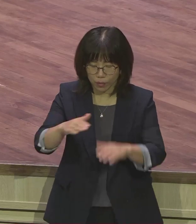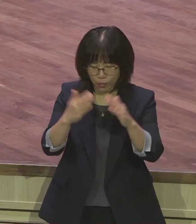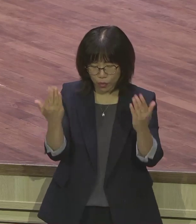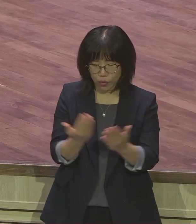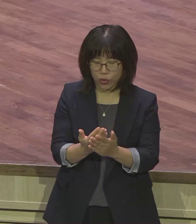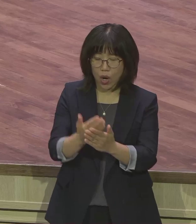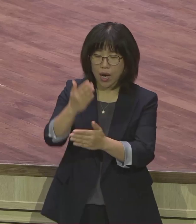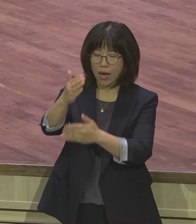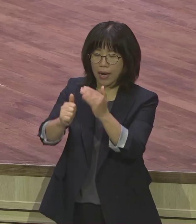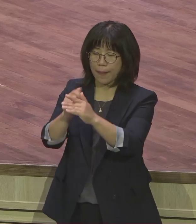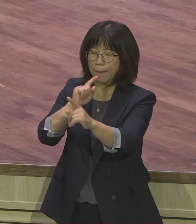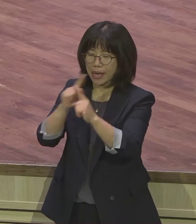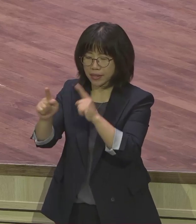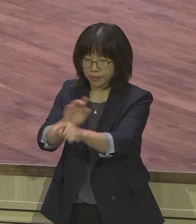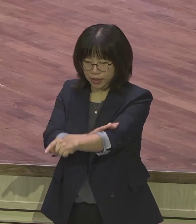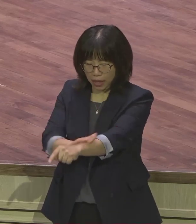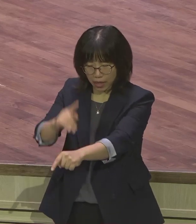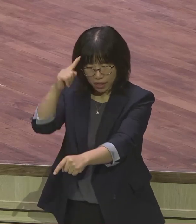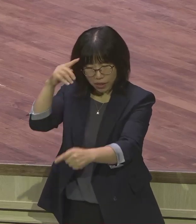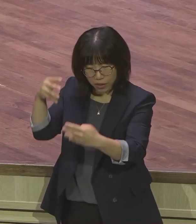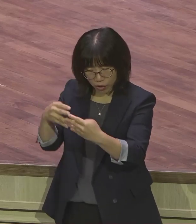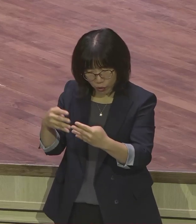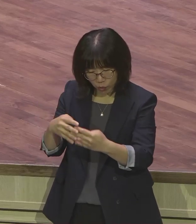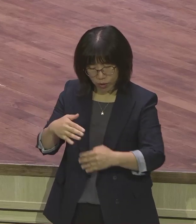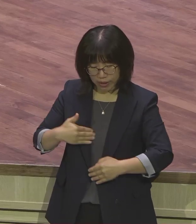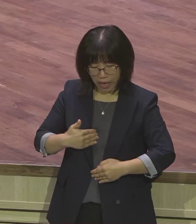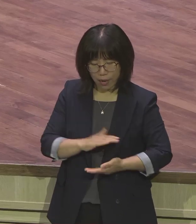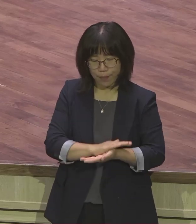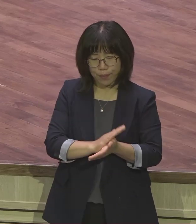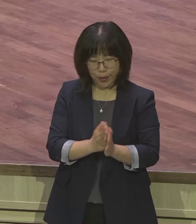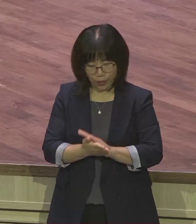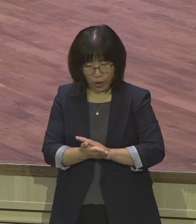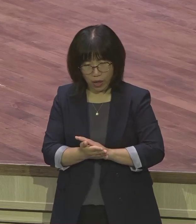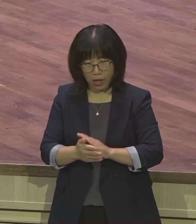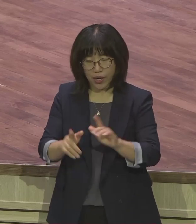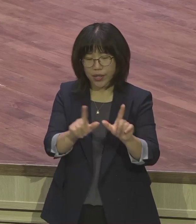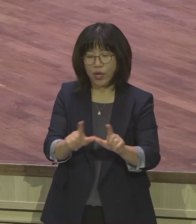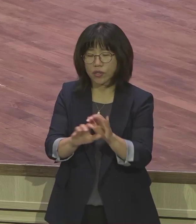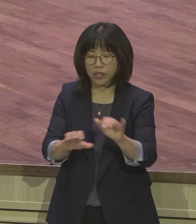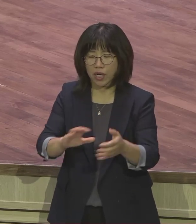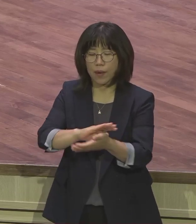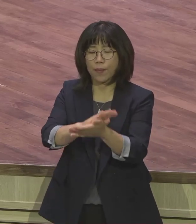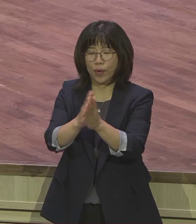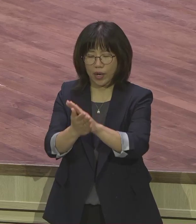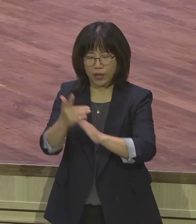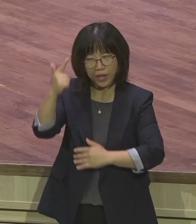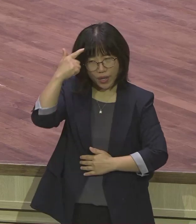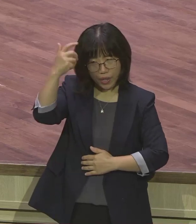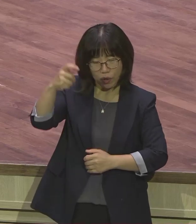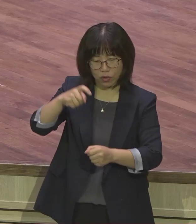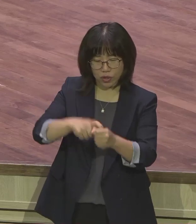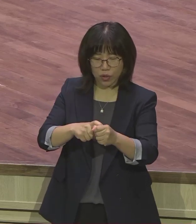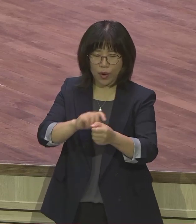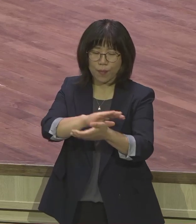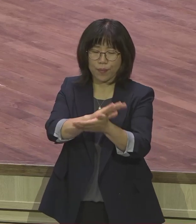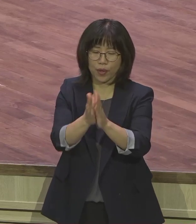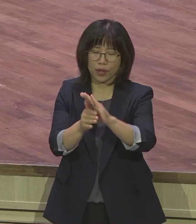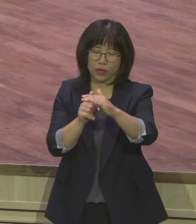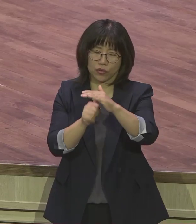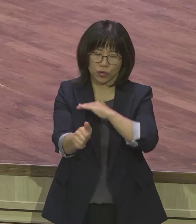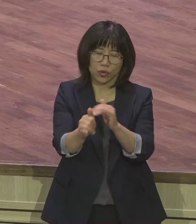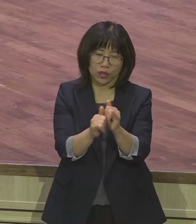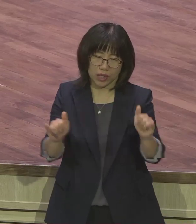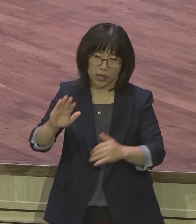자기 적용이 돼 이걸 통해서 나를 변화시키고 현장을 변화시키는 영적 변화의 주도자들을 다 되시기를